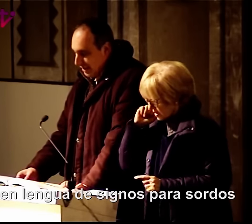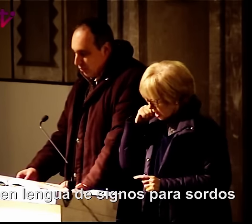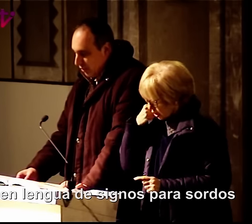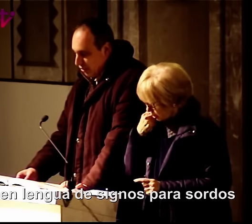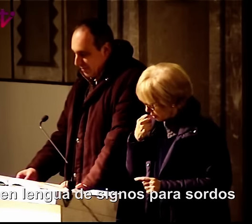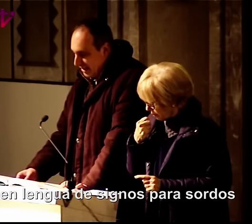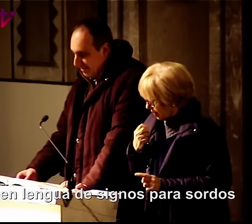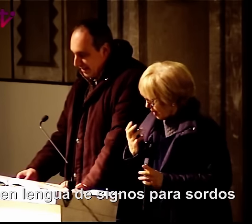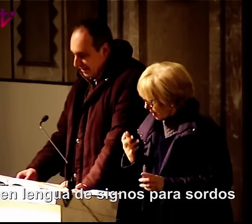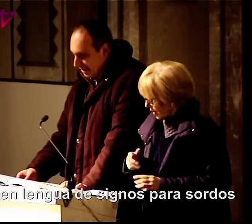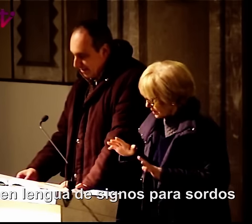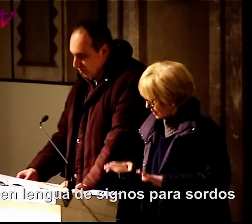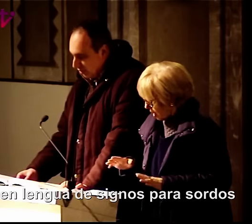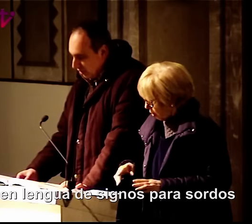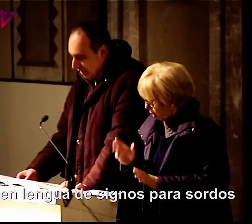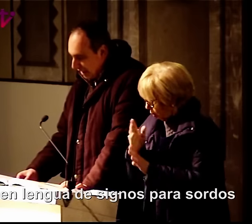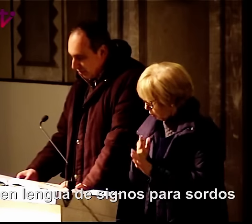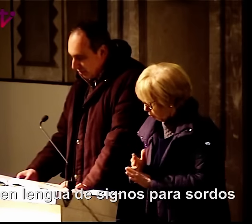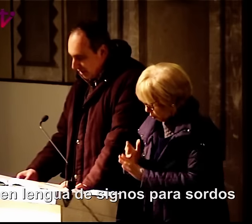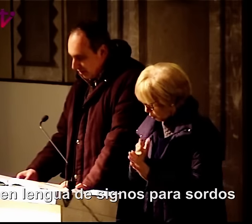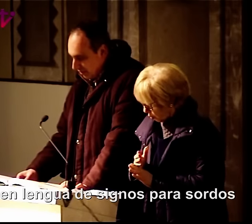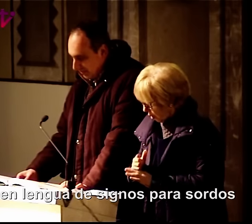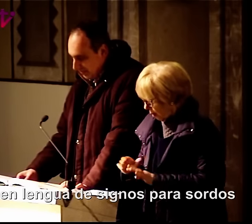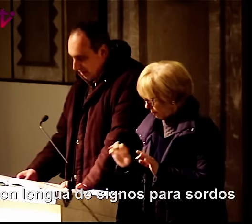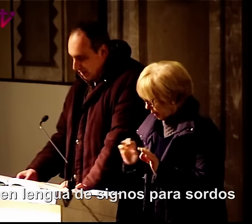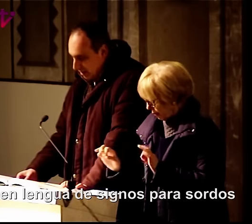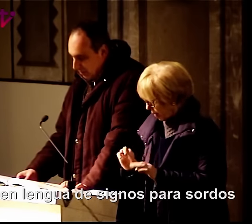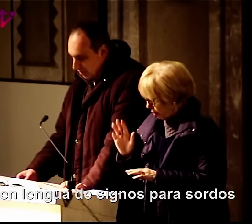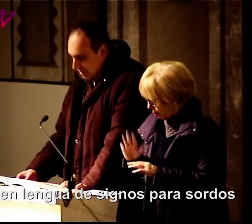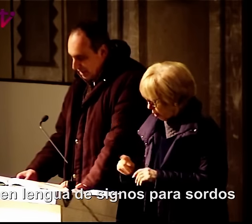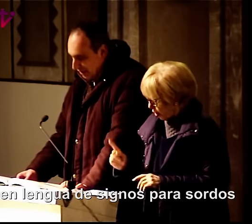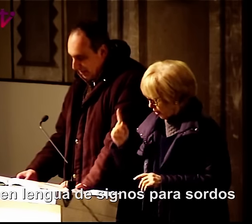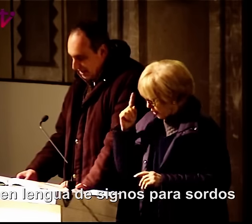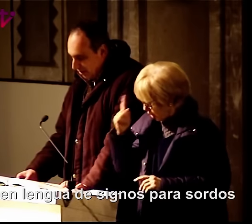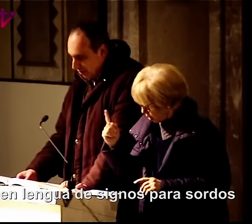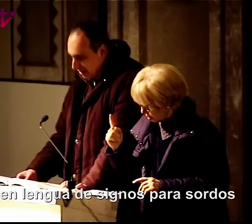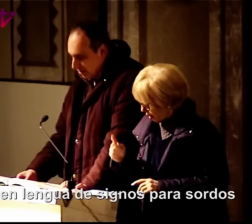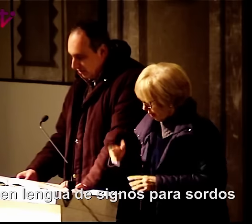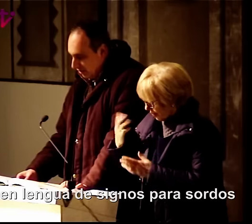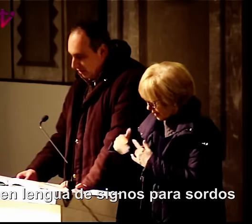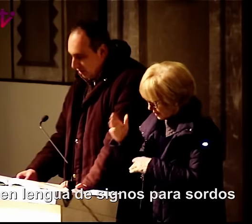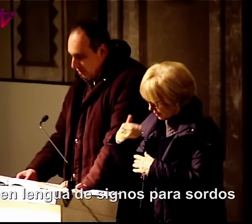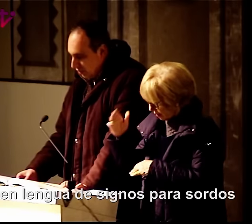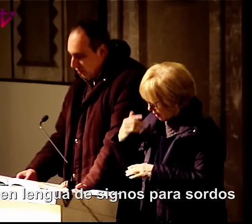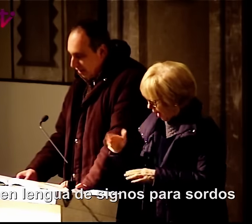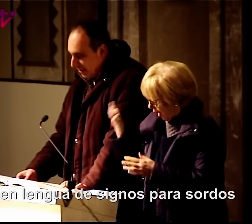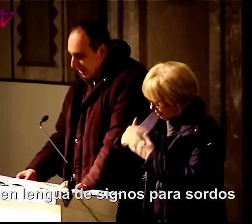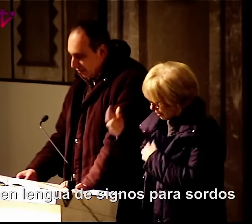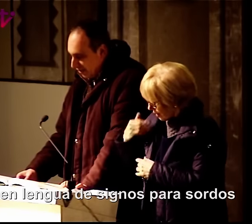Ninguno de los príncipes de este mundo la ha conocido, pues si la hubiesen conocido, nunca hubieran